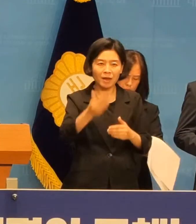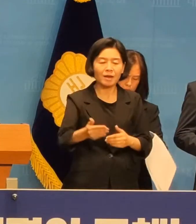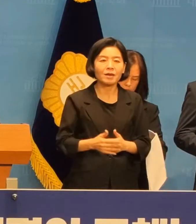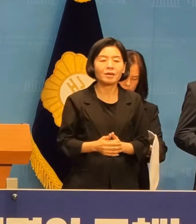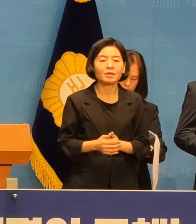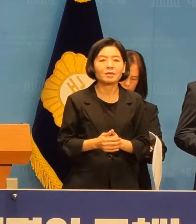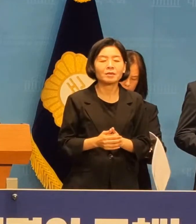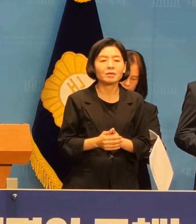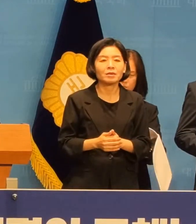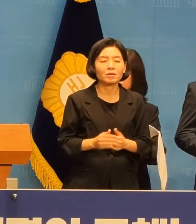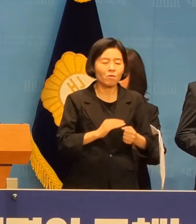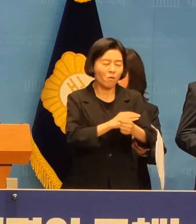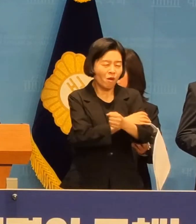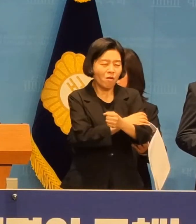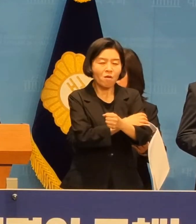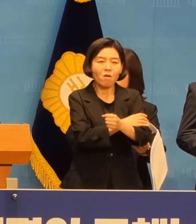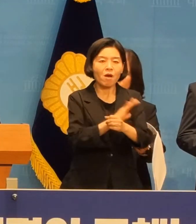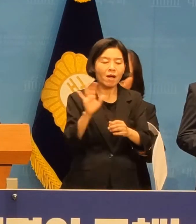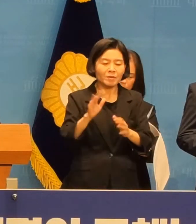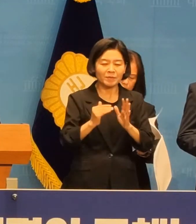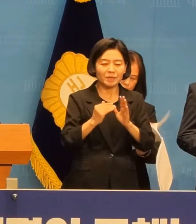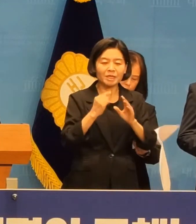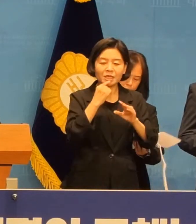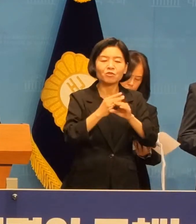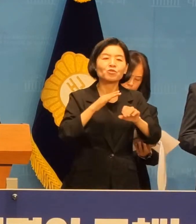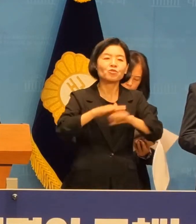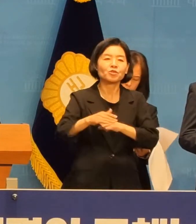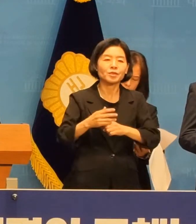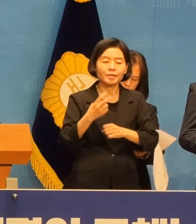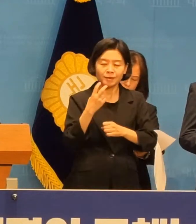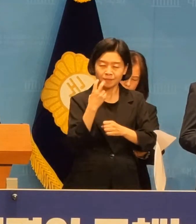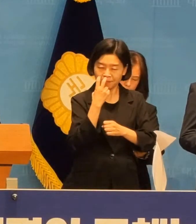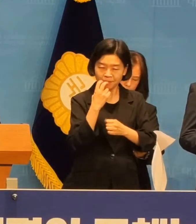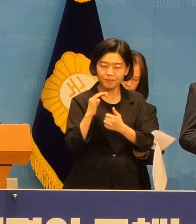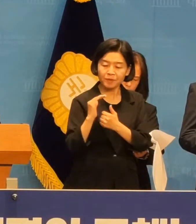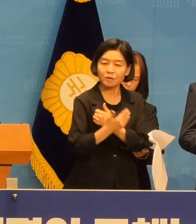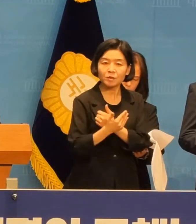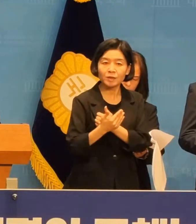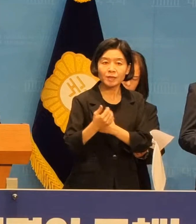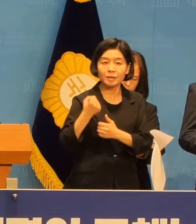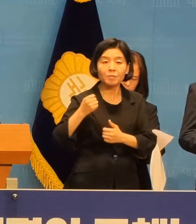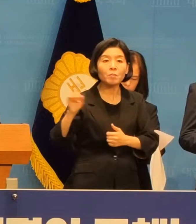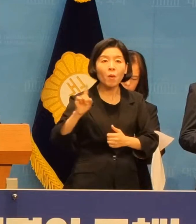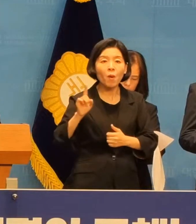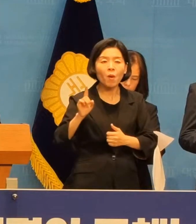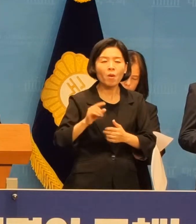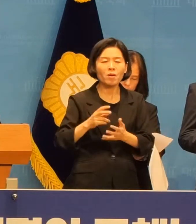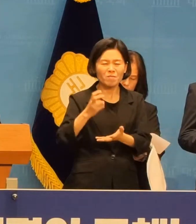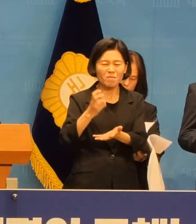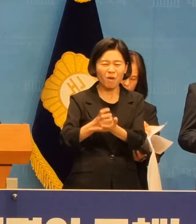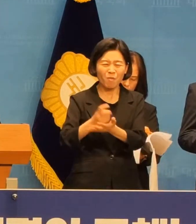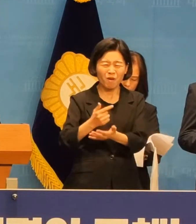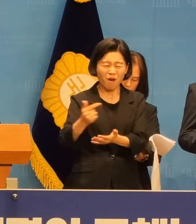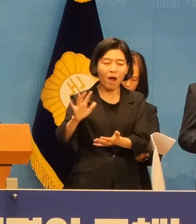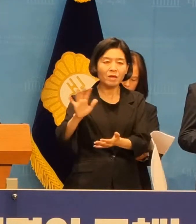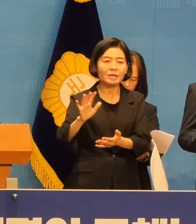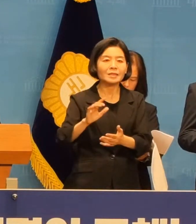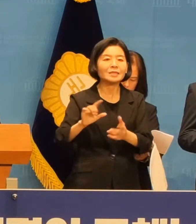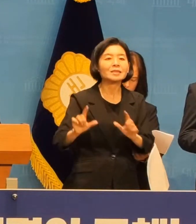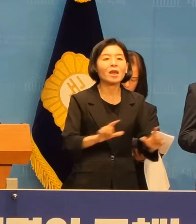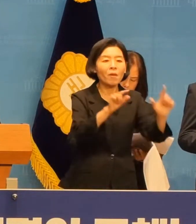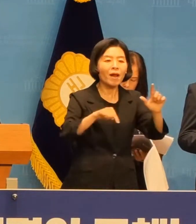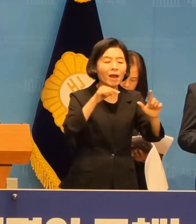속에서도 민주주의를 지켜낸 힘, 그것은 거대한 제도가 아니라 바로 생활 속에서 스스로 움직인